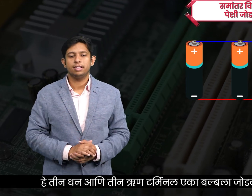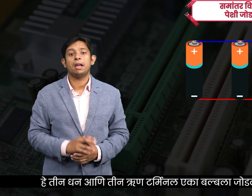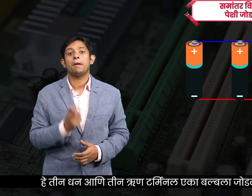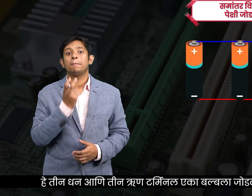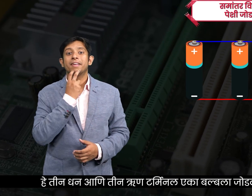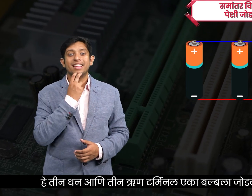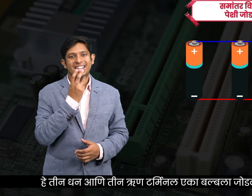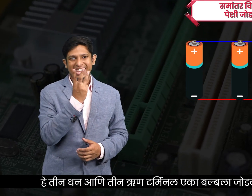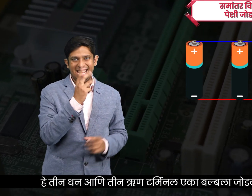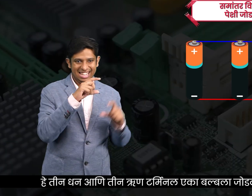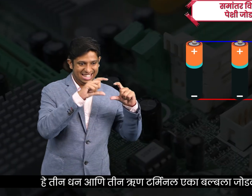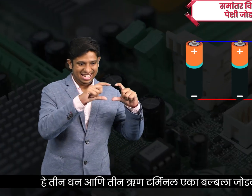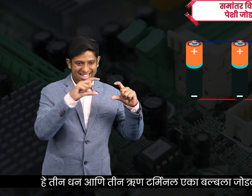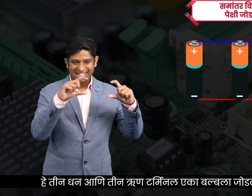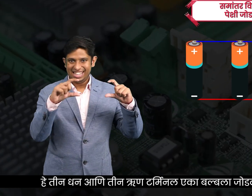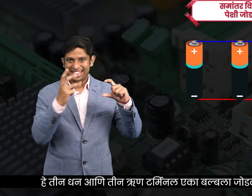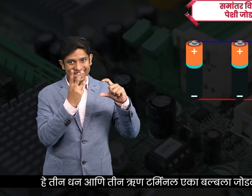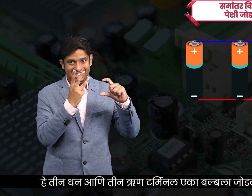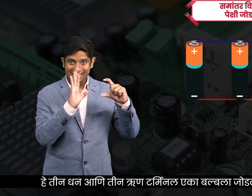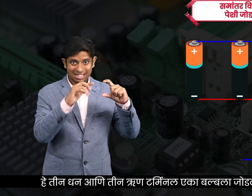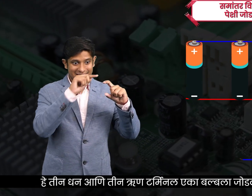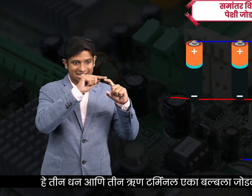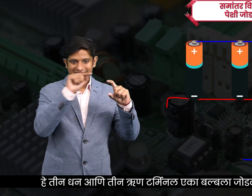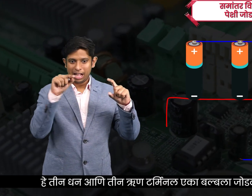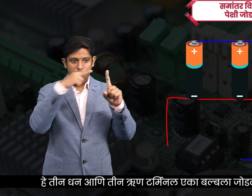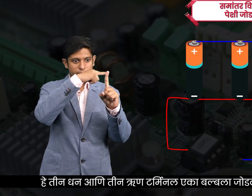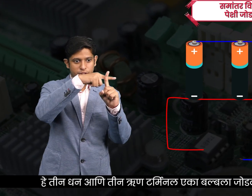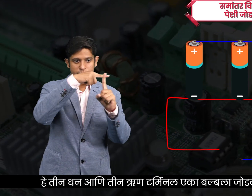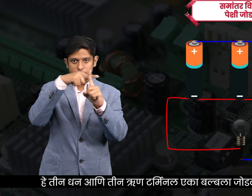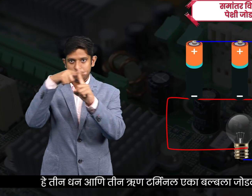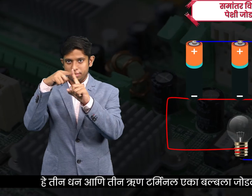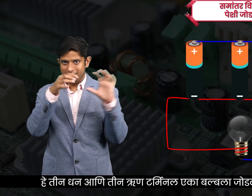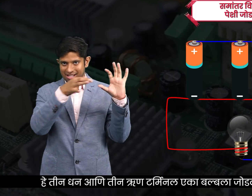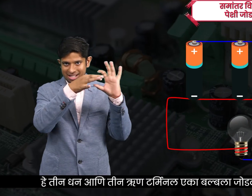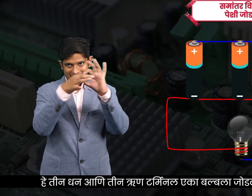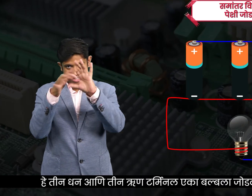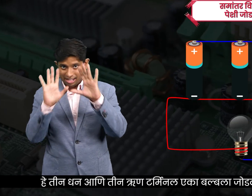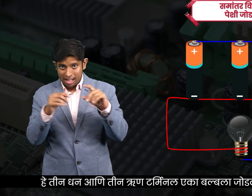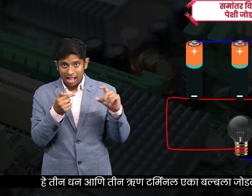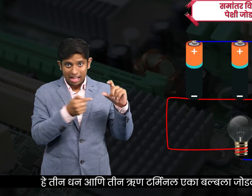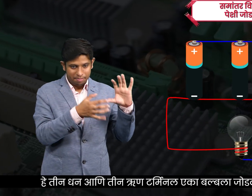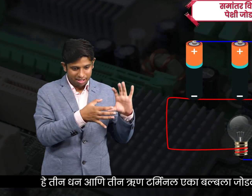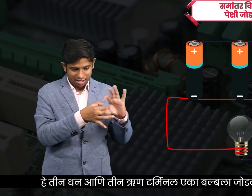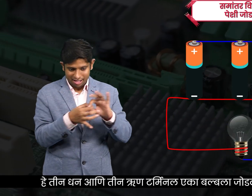हे 3 घन आणि 3 ऋण टर्मिनल एका बल्बला जोडलेले आहेत.